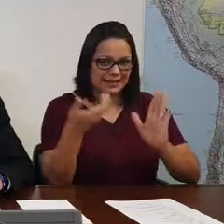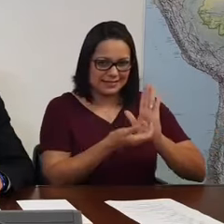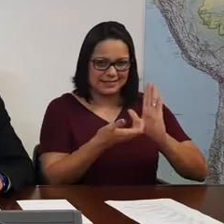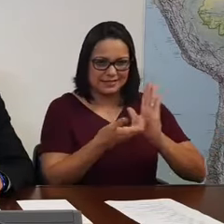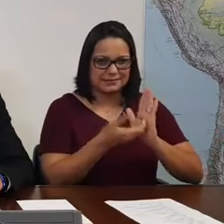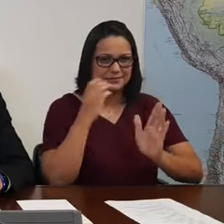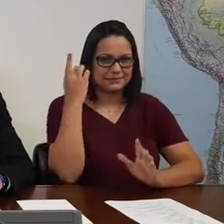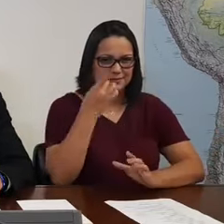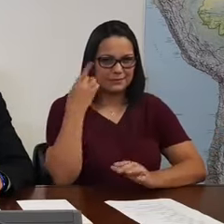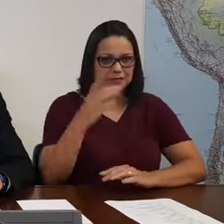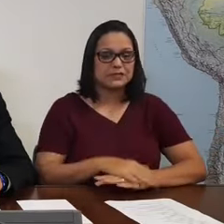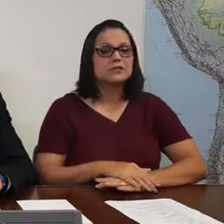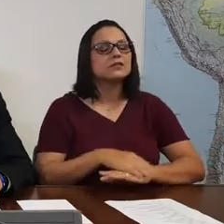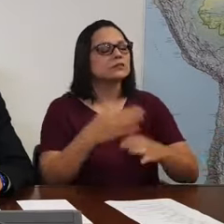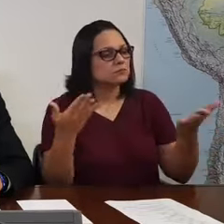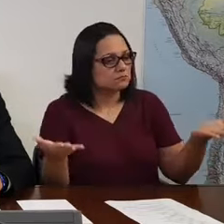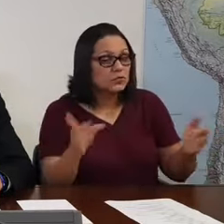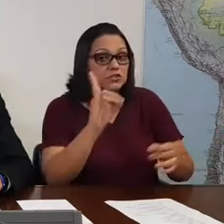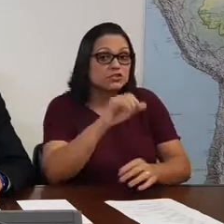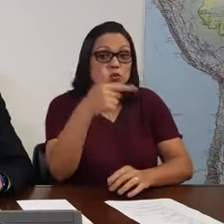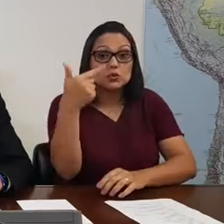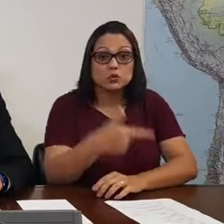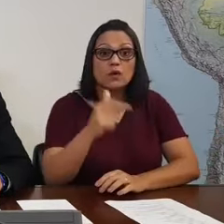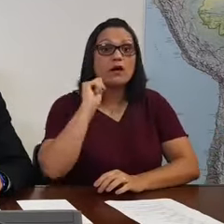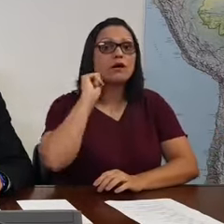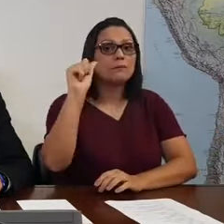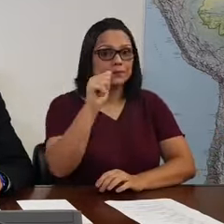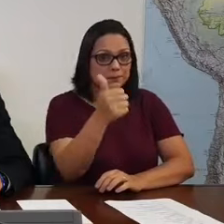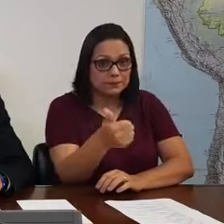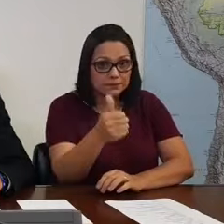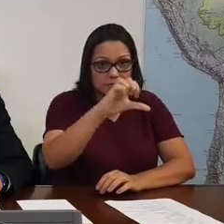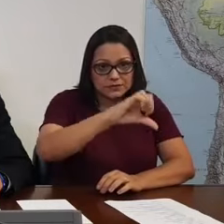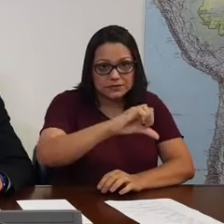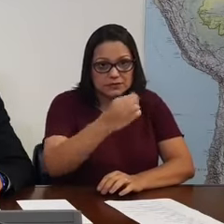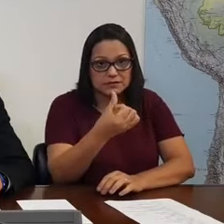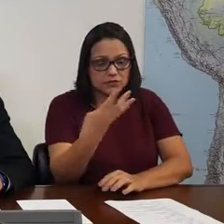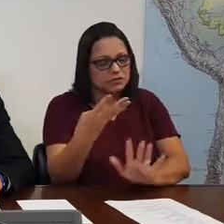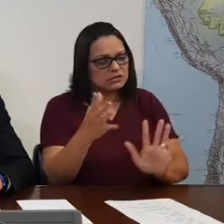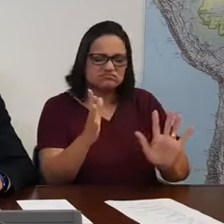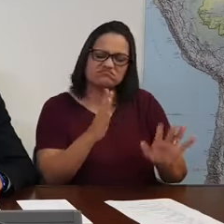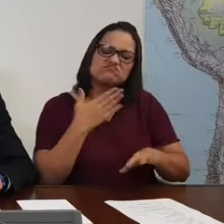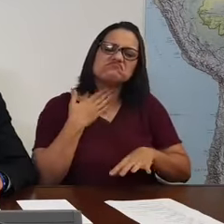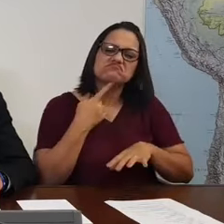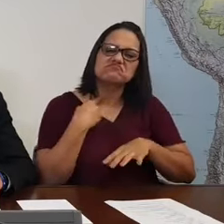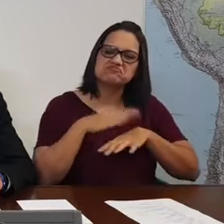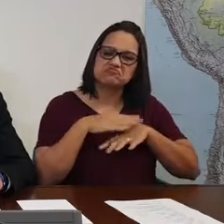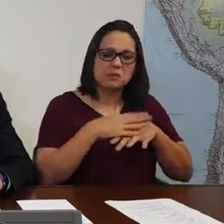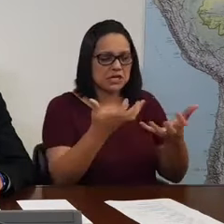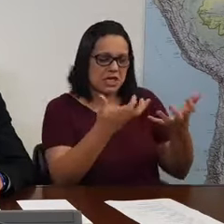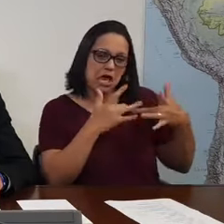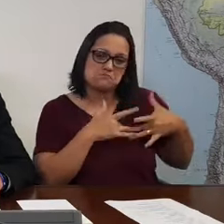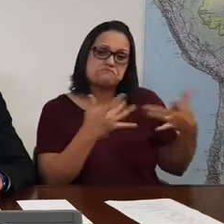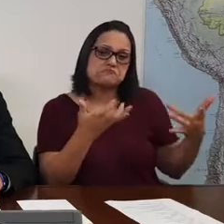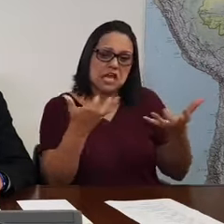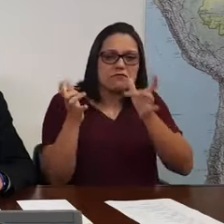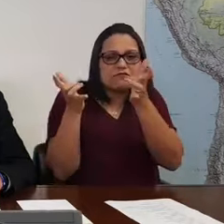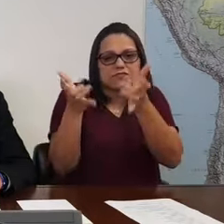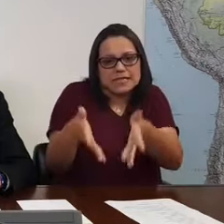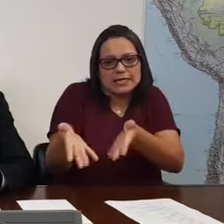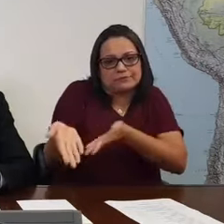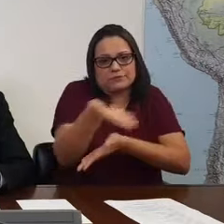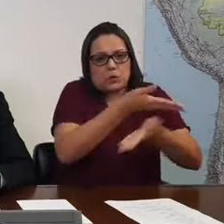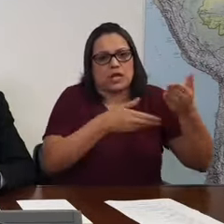declarado vago à presidência no dia 2 de abril de 64. Ele resolveu, por espontânea vontade, sair do Brasil. É um fato histórico.